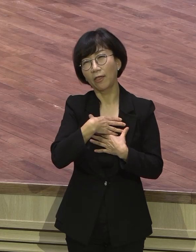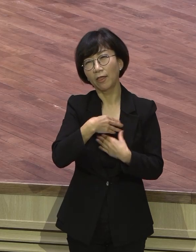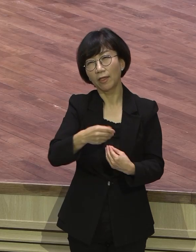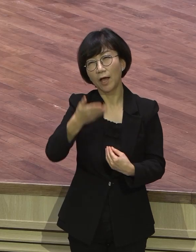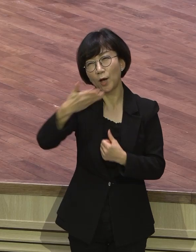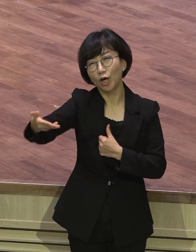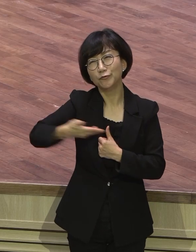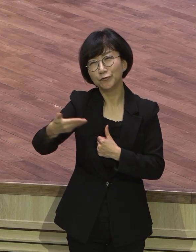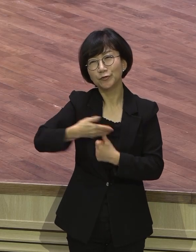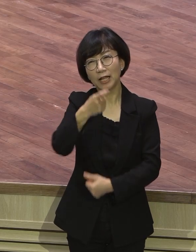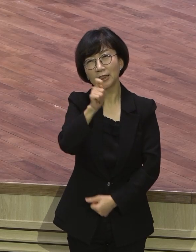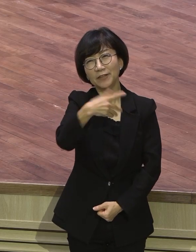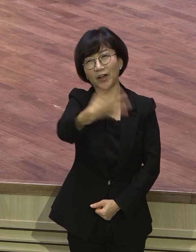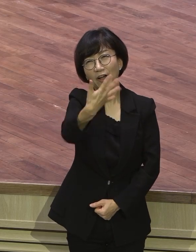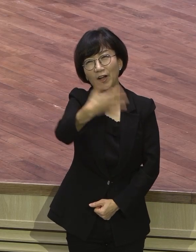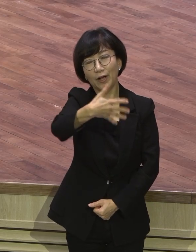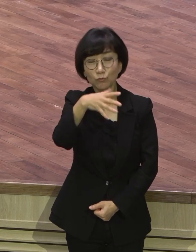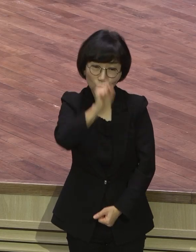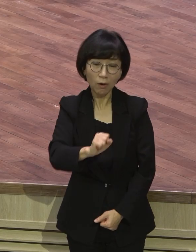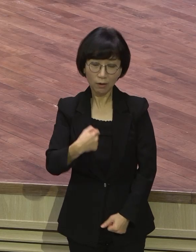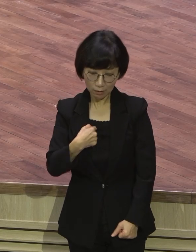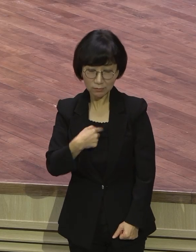먹고 테레네 보고 앉으면 최고 편하지